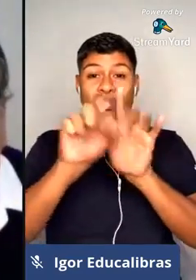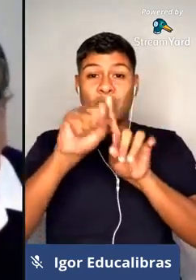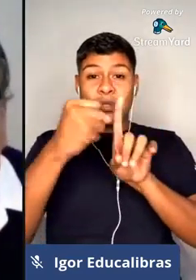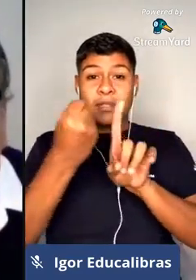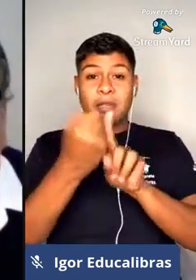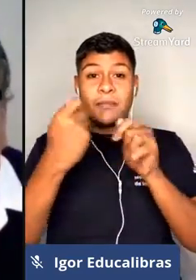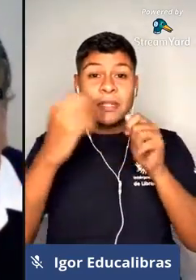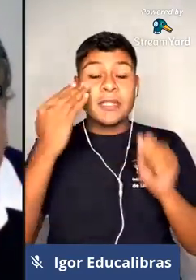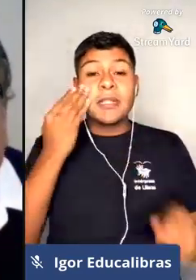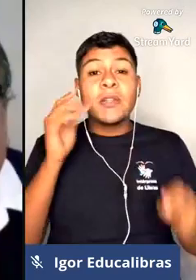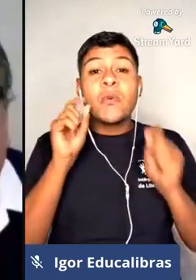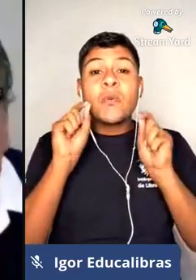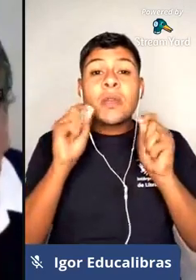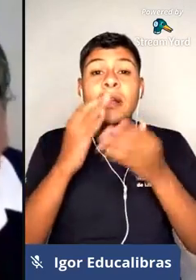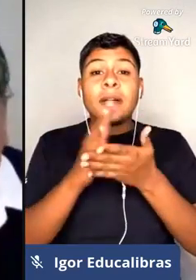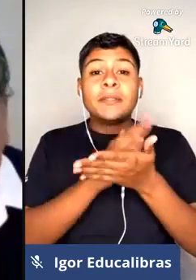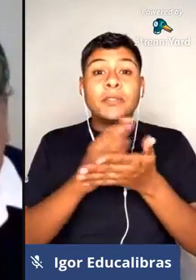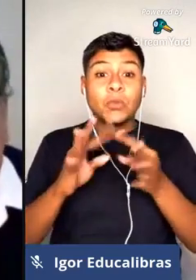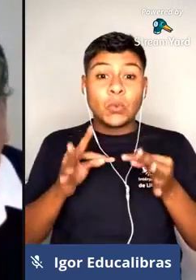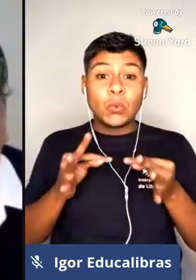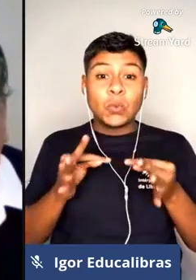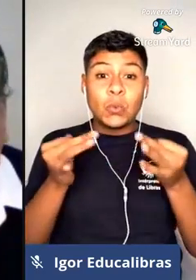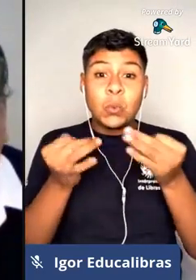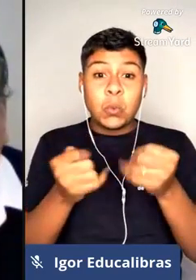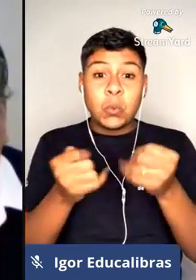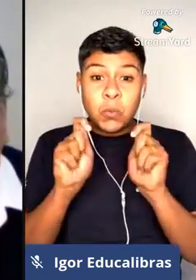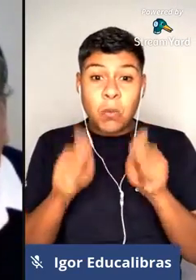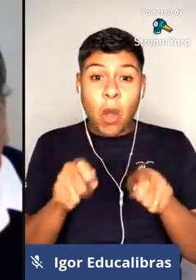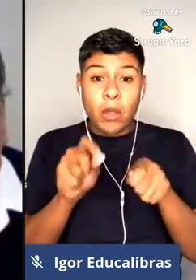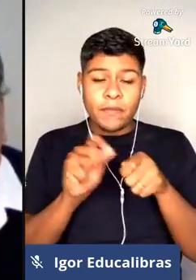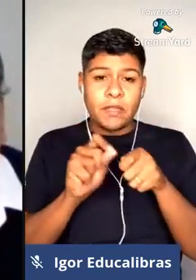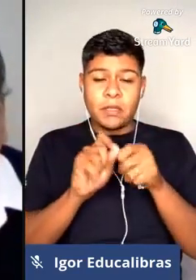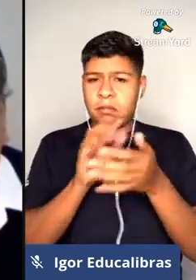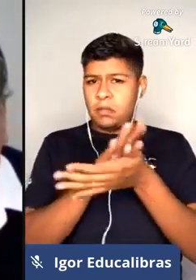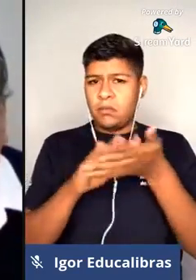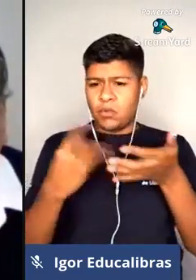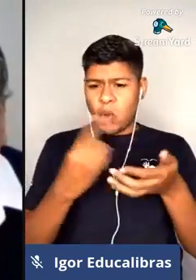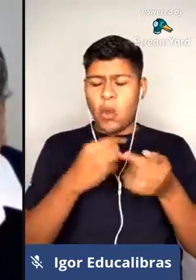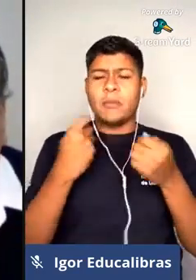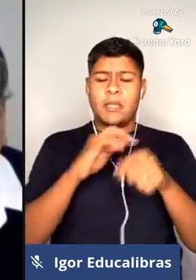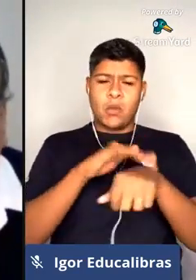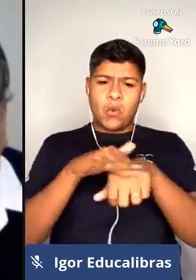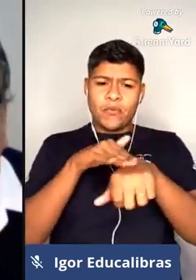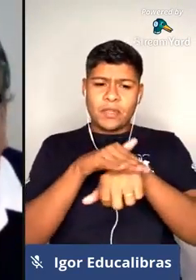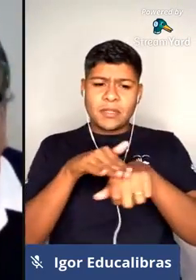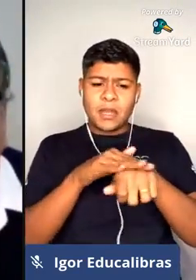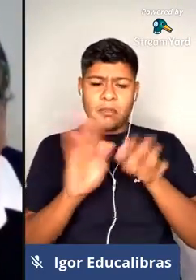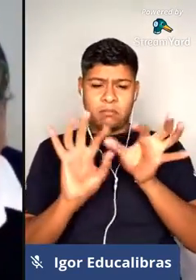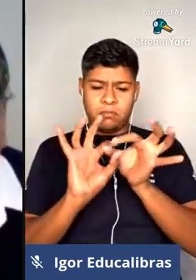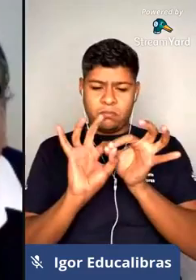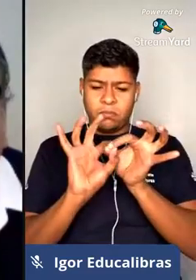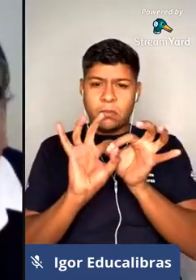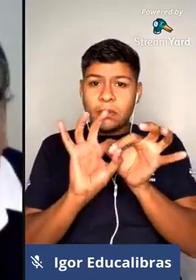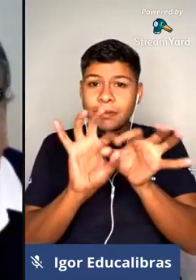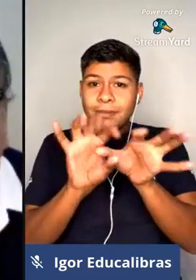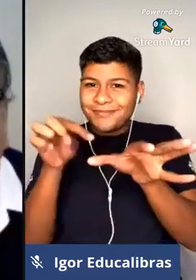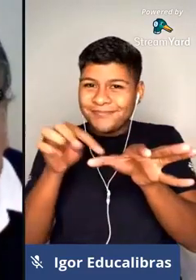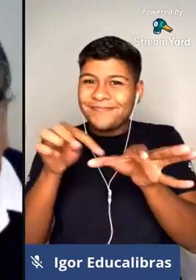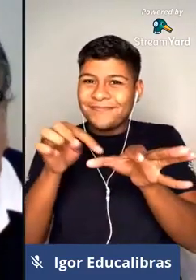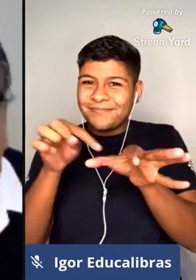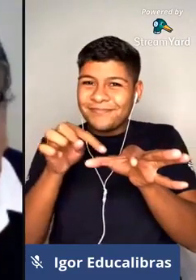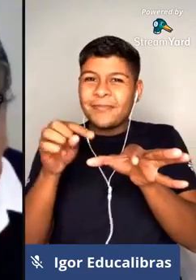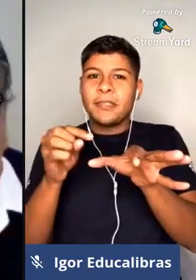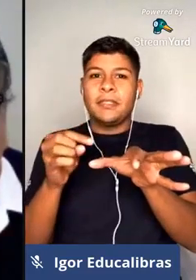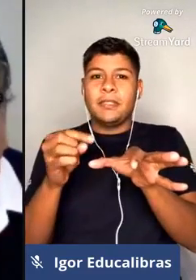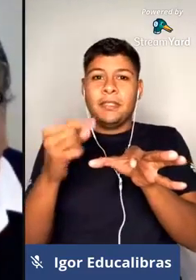por vezes, Cid, nem tudo é possível fazer. E que a gente precisa conversar democraticamente, com uma boa linha